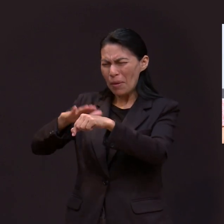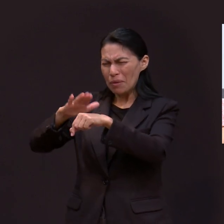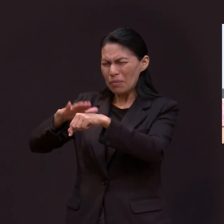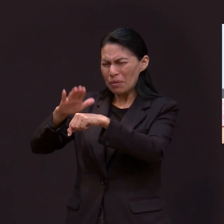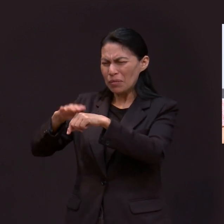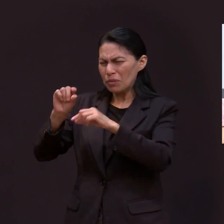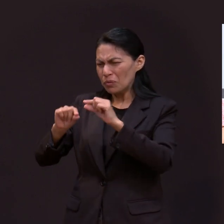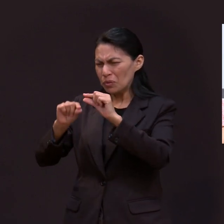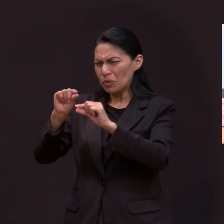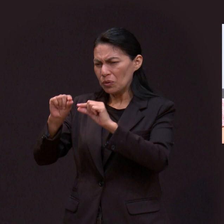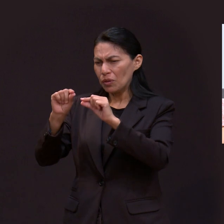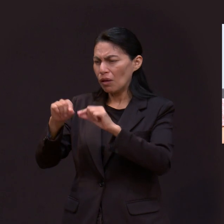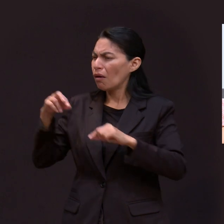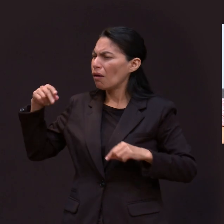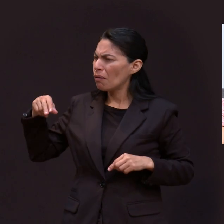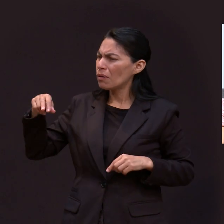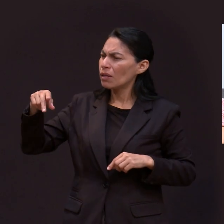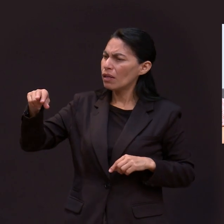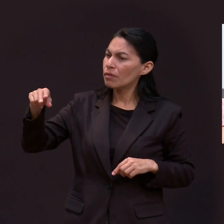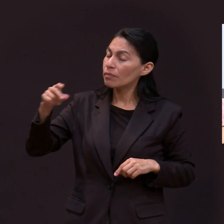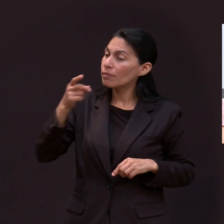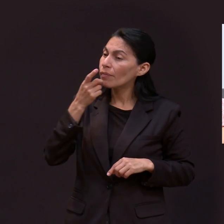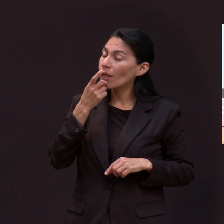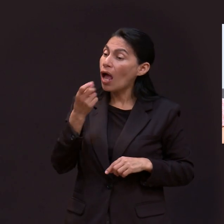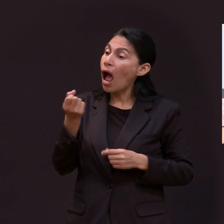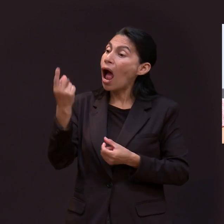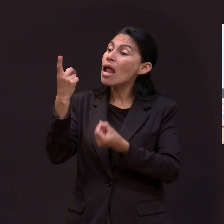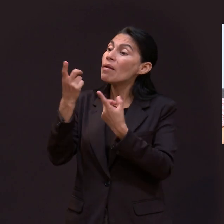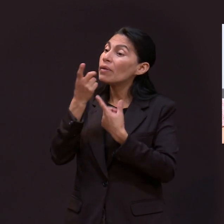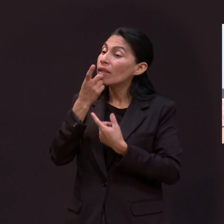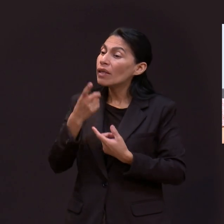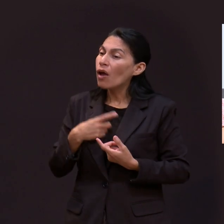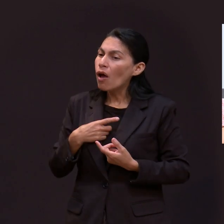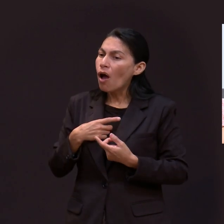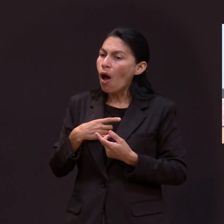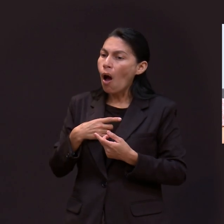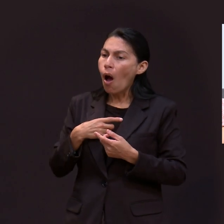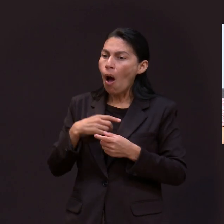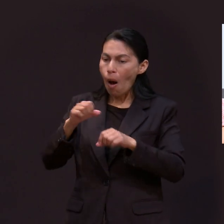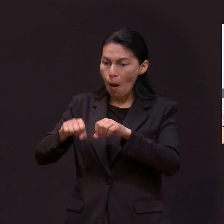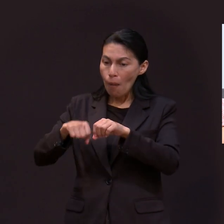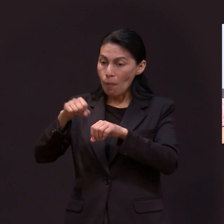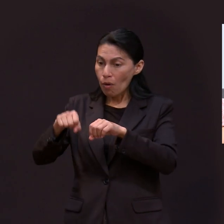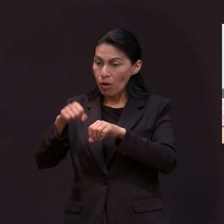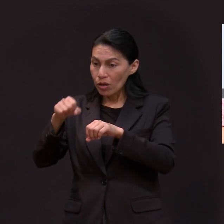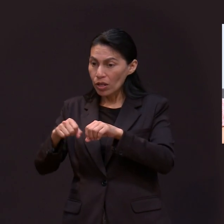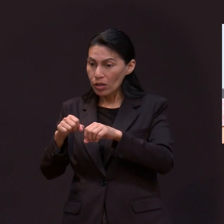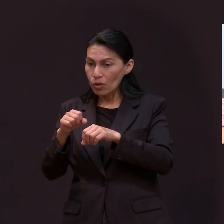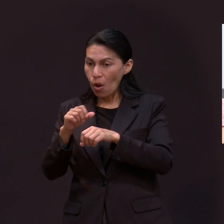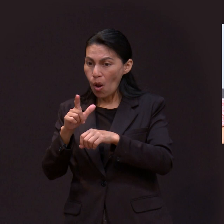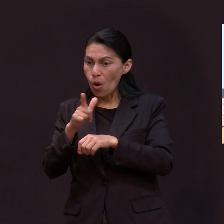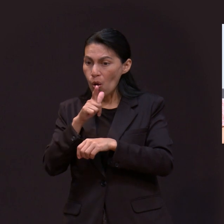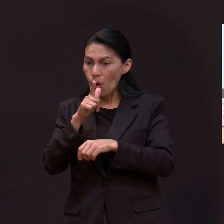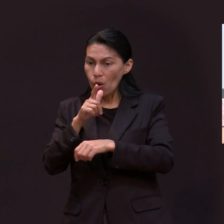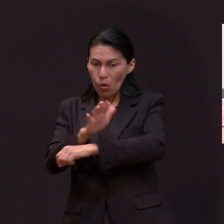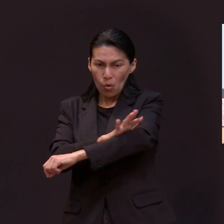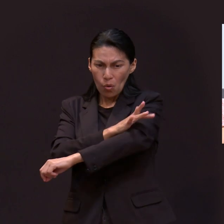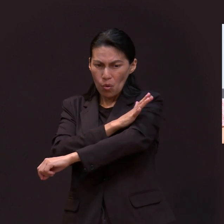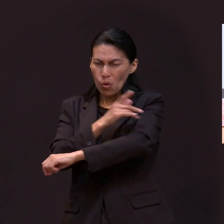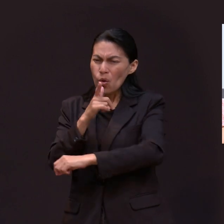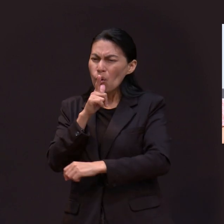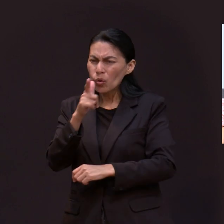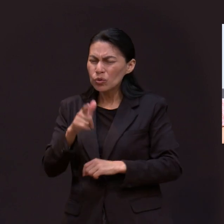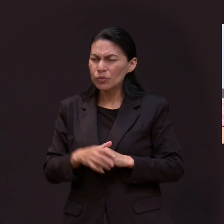otro día otro poquito más otro poquito caminando así me encontré a alguien que me dijo teniendo un molino eléctrico pero ni me